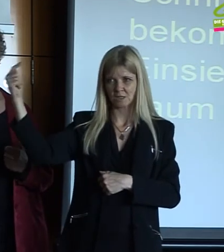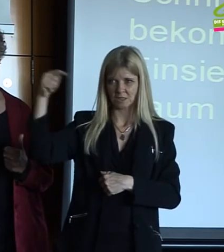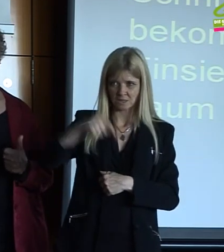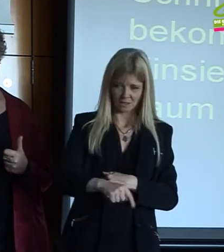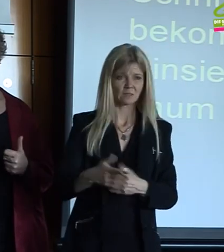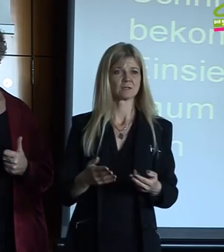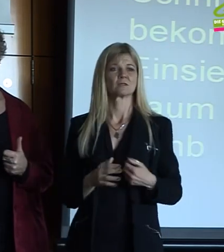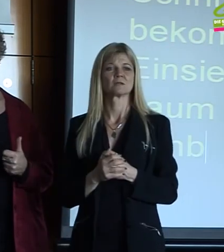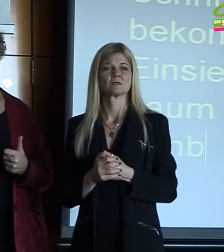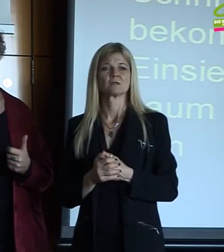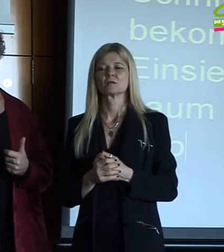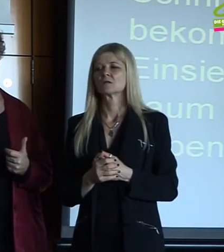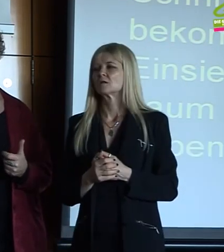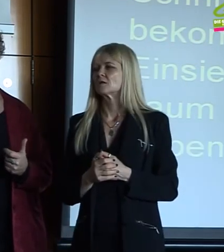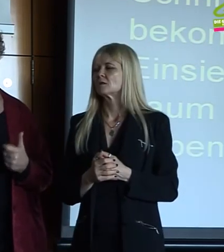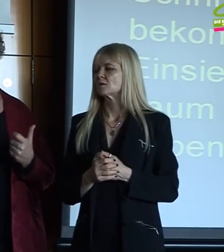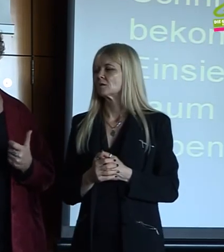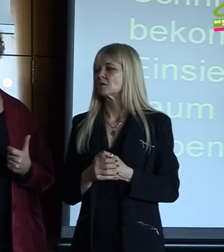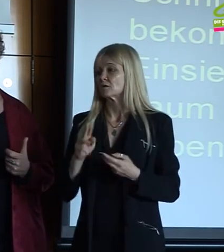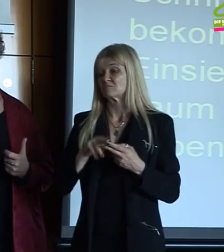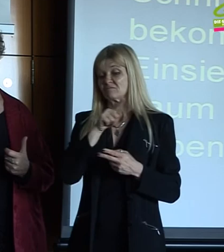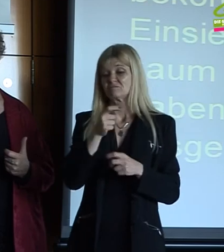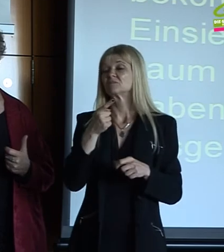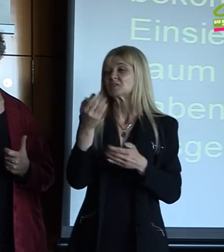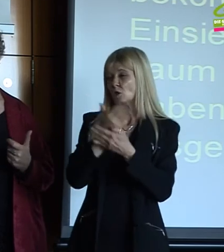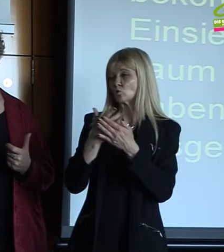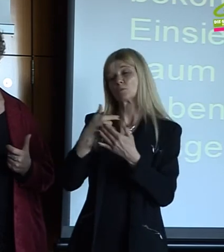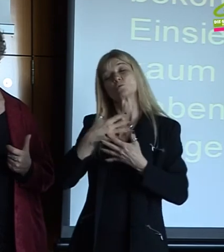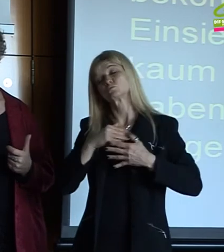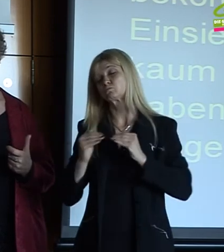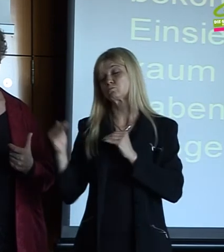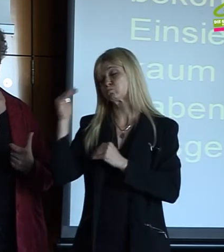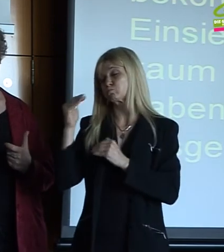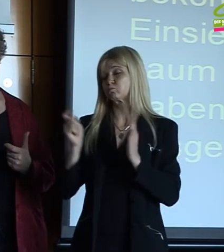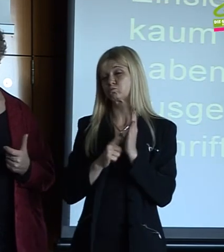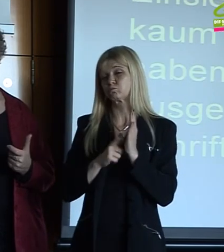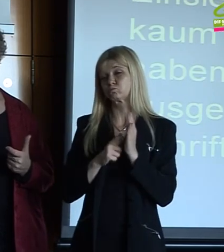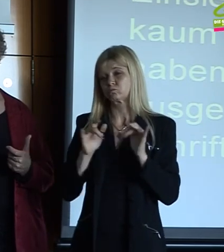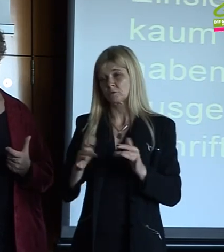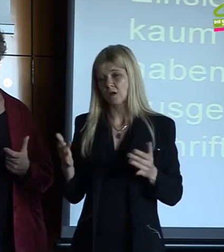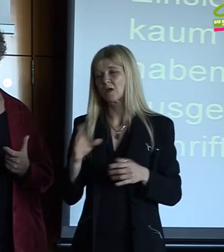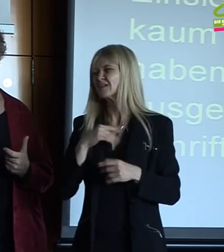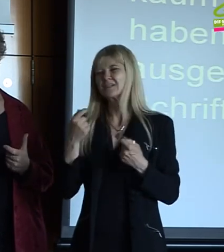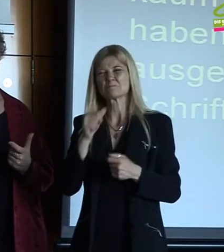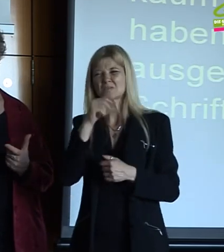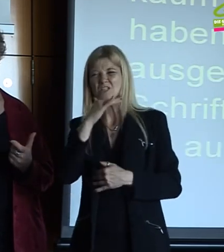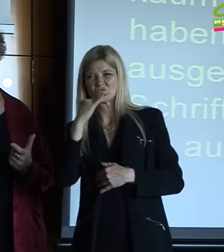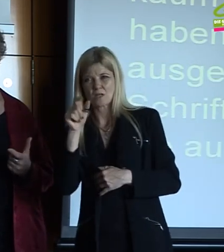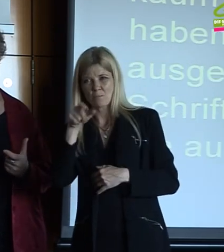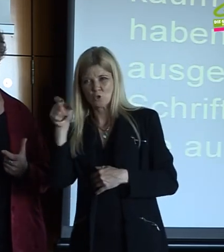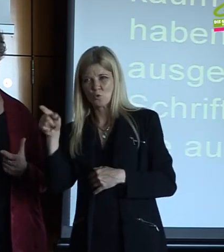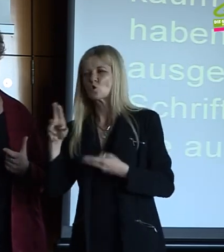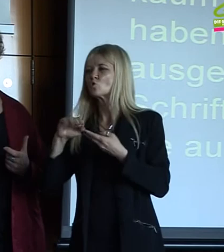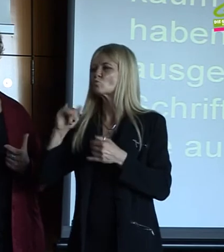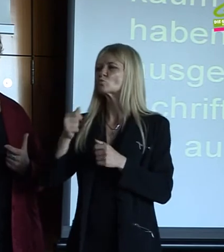das ist eine sehr fordernde Ausbildung und es gibt ganz wenige und die müssen sich frei nehmen, weil so